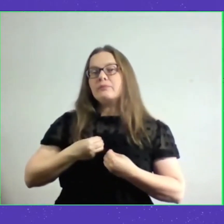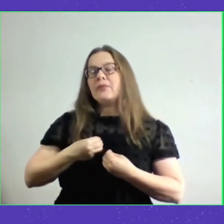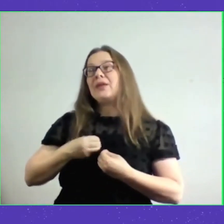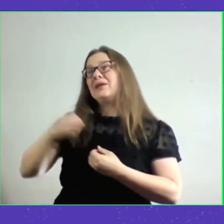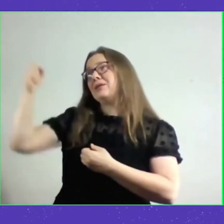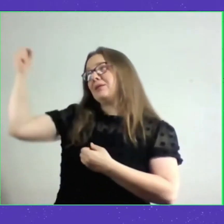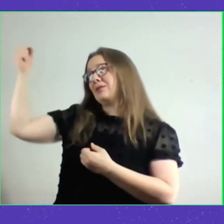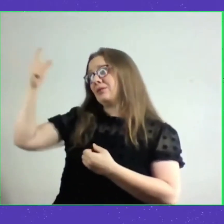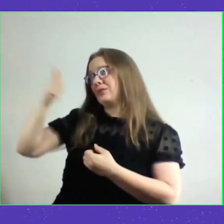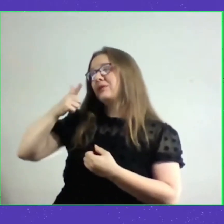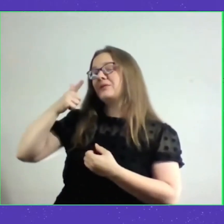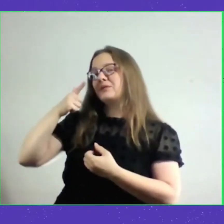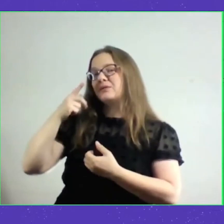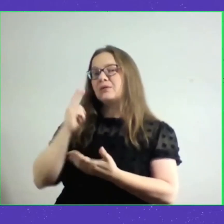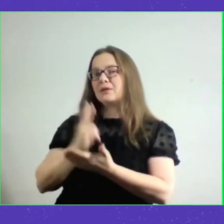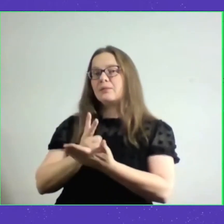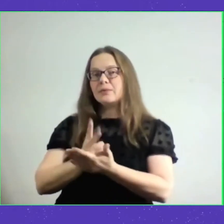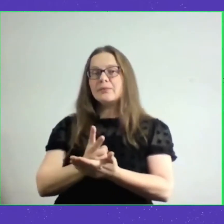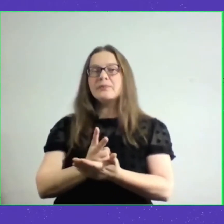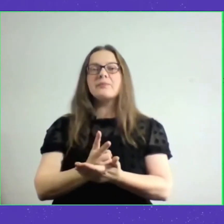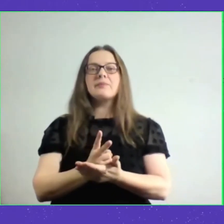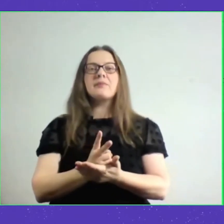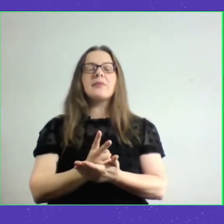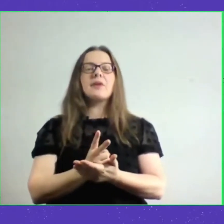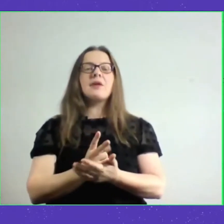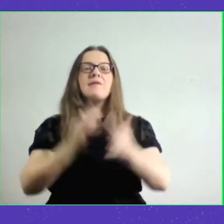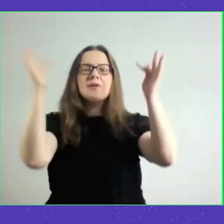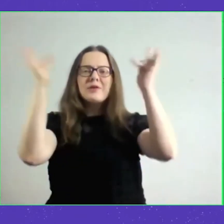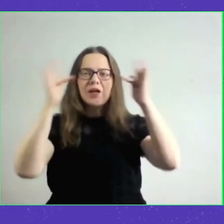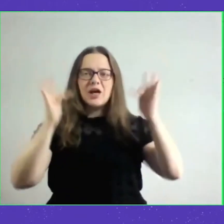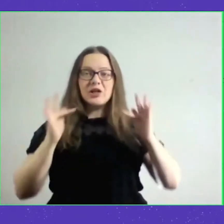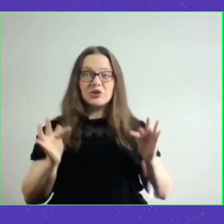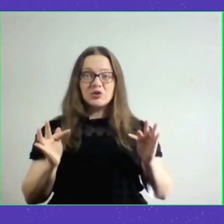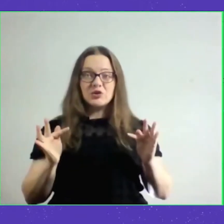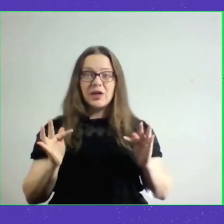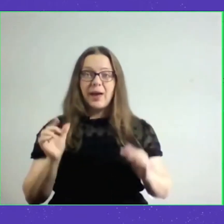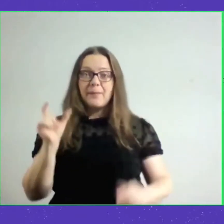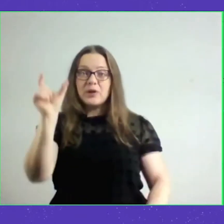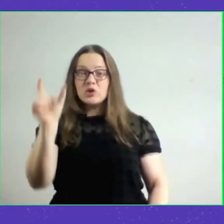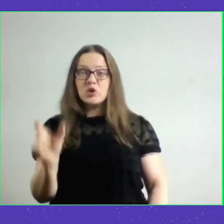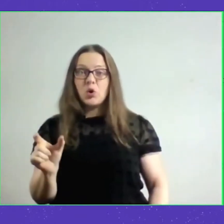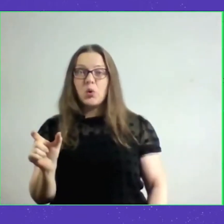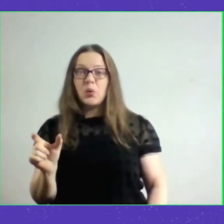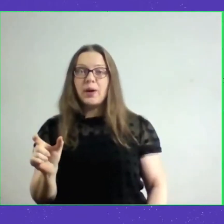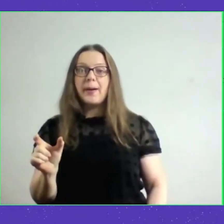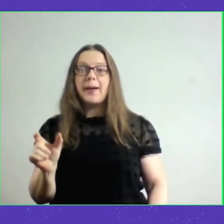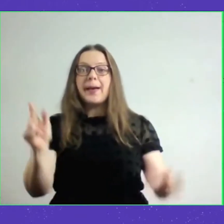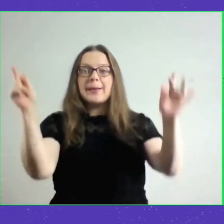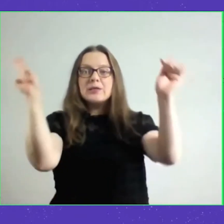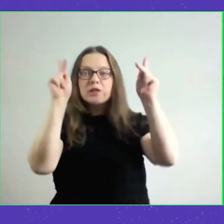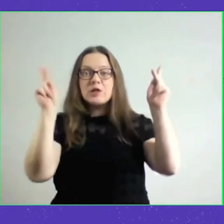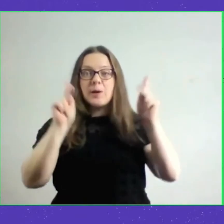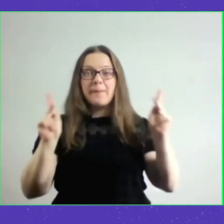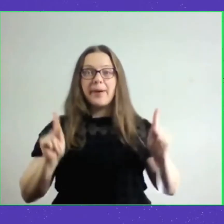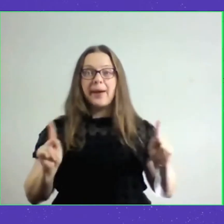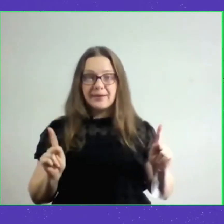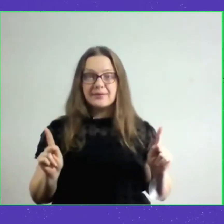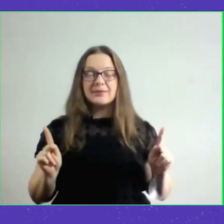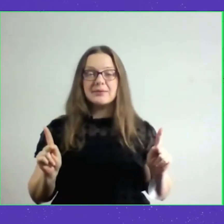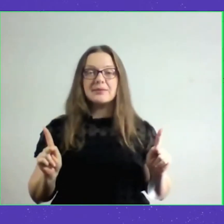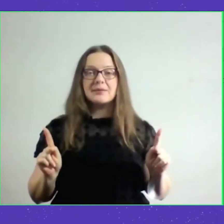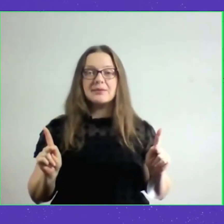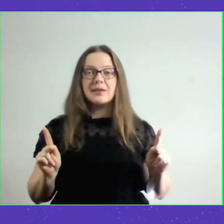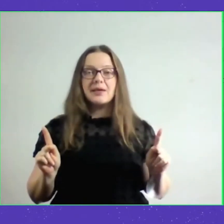bem-aventurados os pacificadores. Pacificador é pessoa que, né, está sempre apaziguando ali